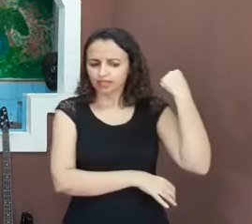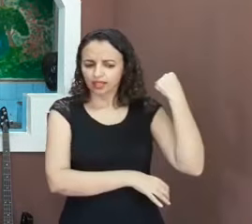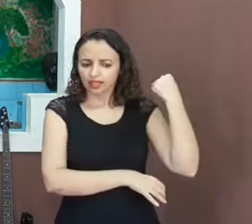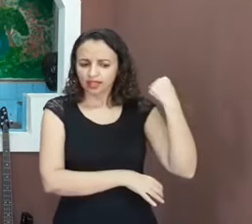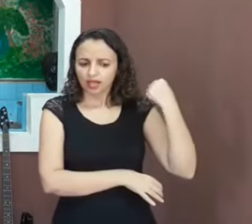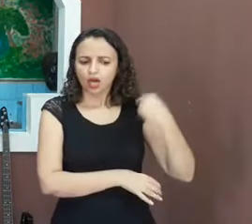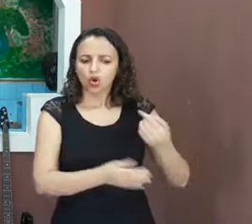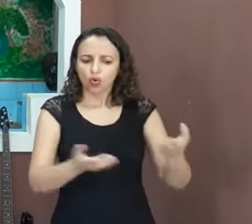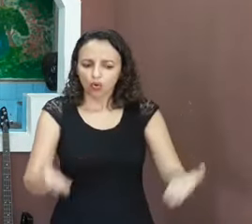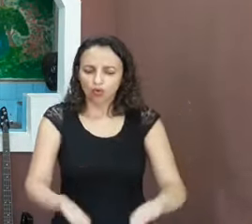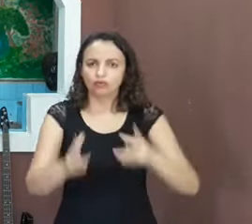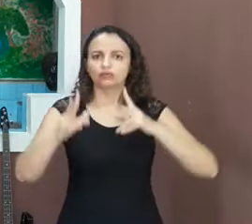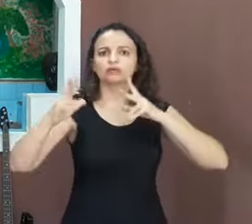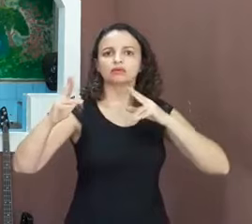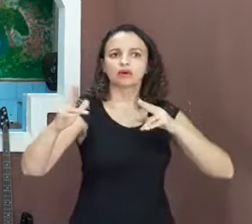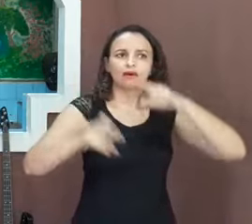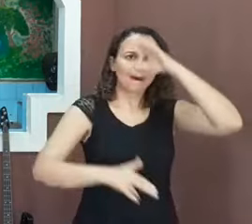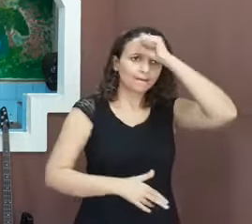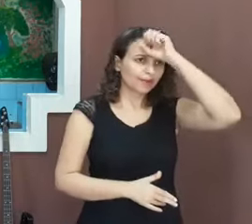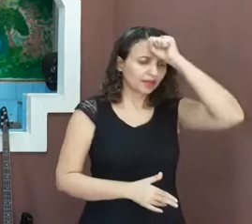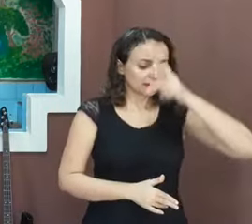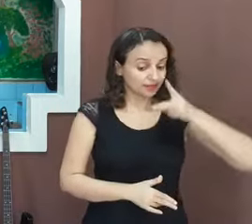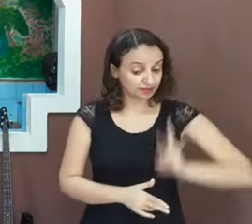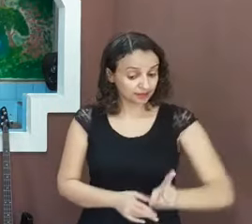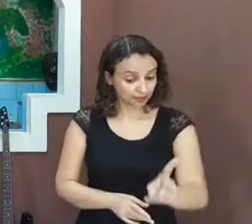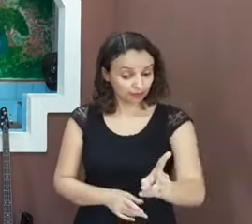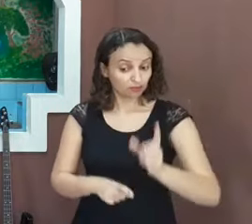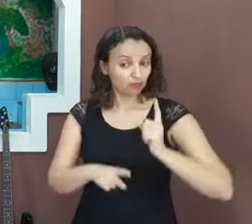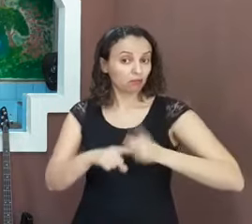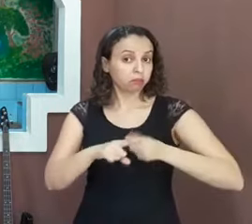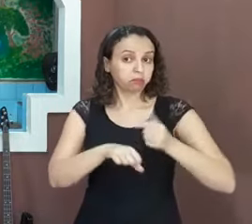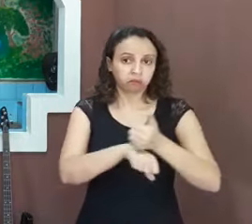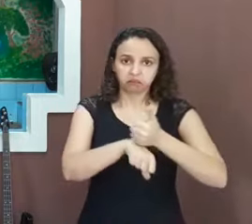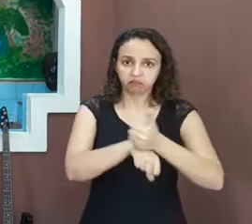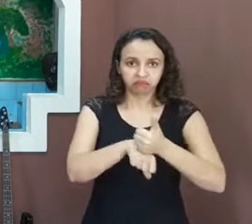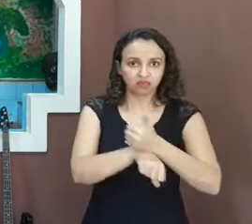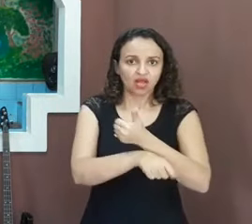eterno aprendiz. Por quê? Profissões que